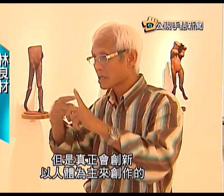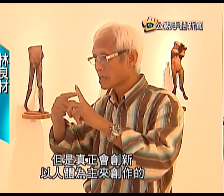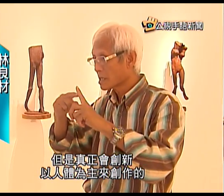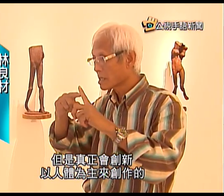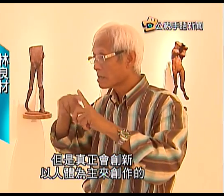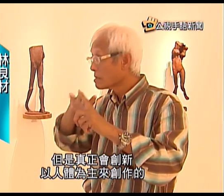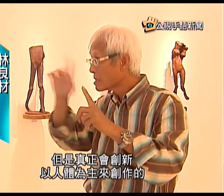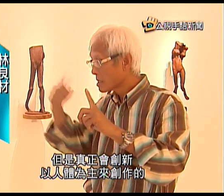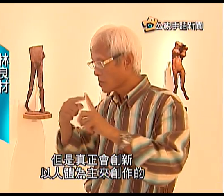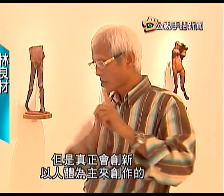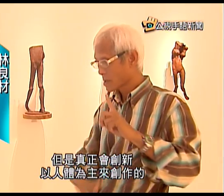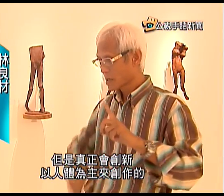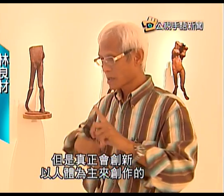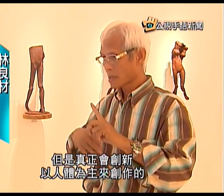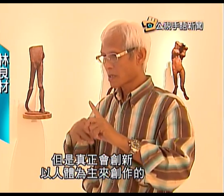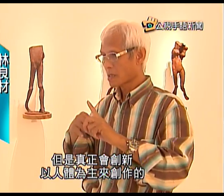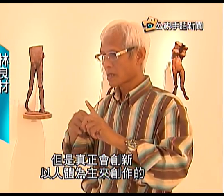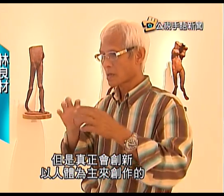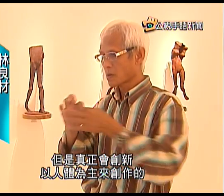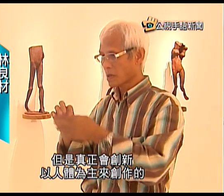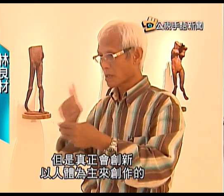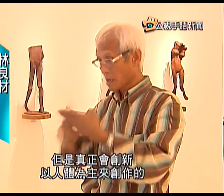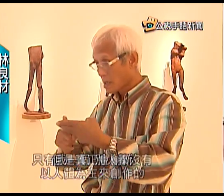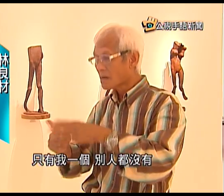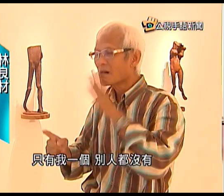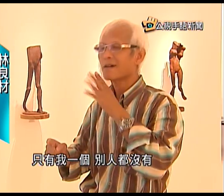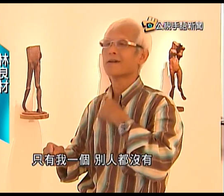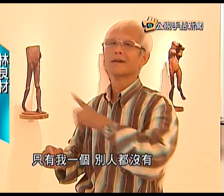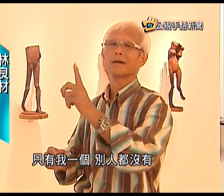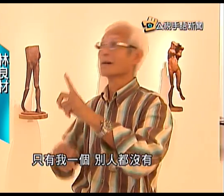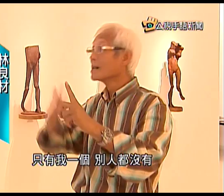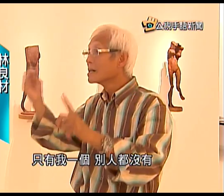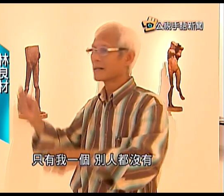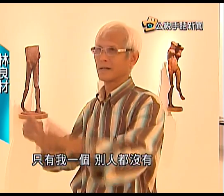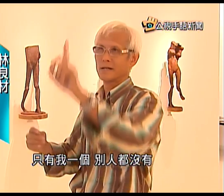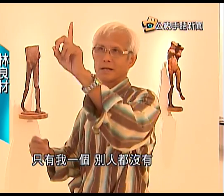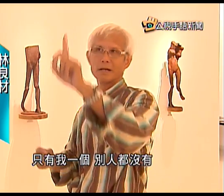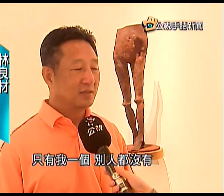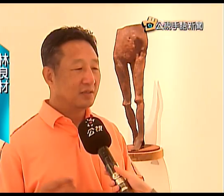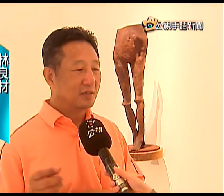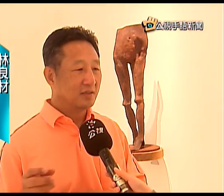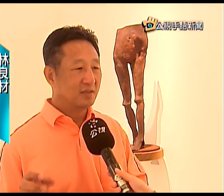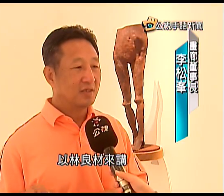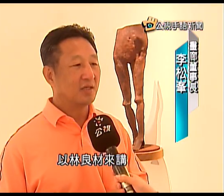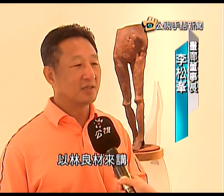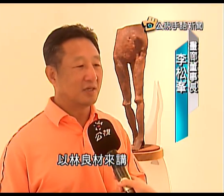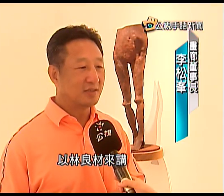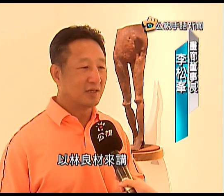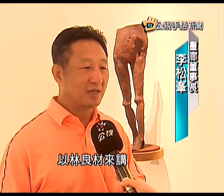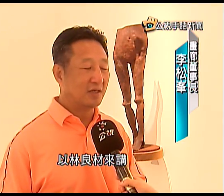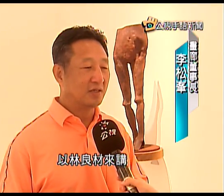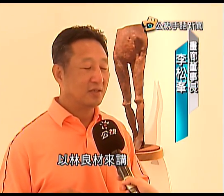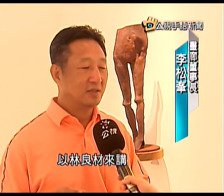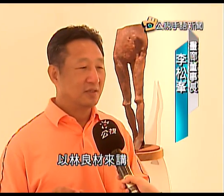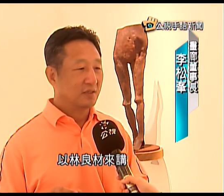以人体为主来创作的只有我一个，别人都没有。 以林良才来讲，他